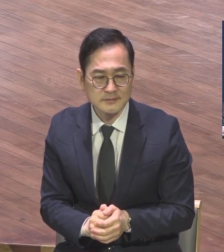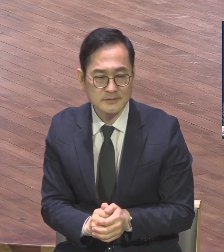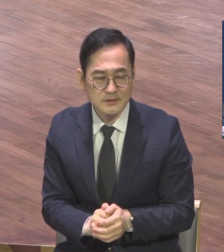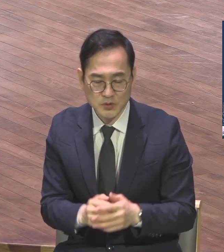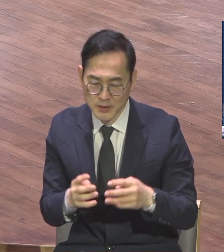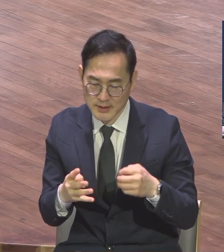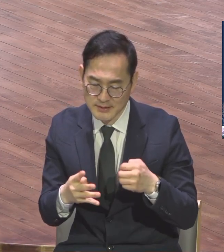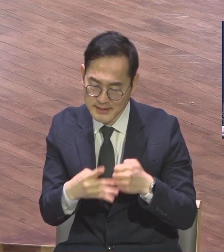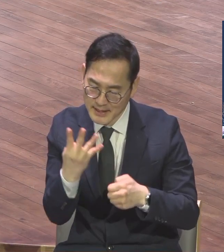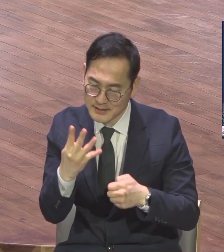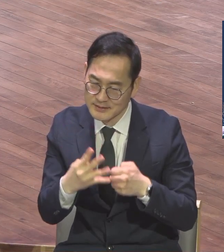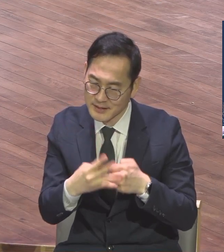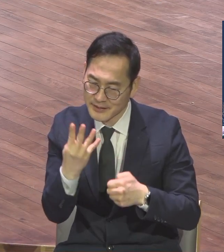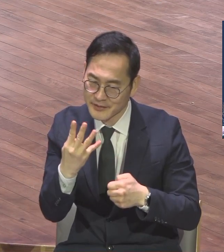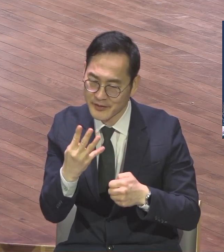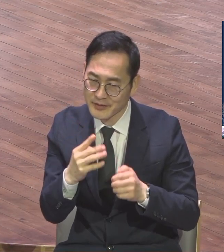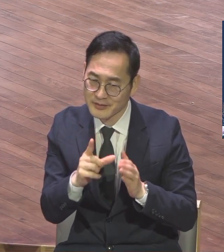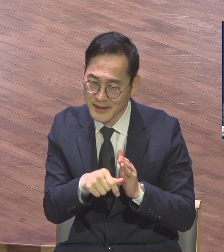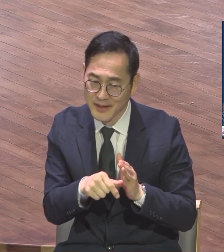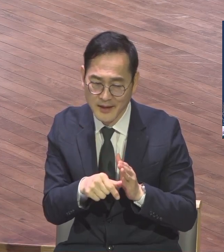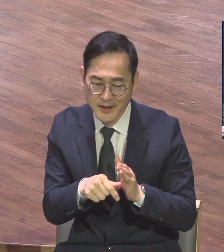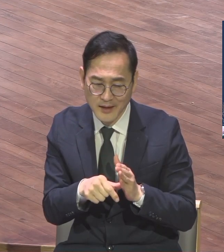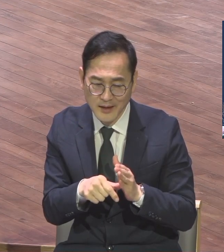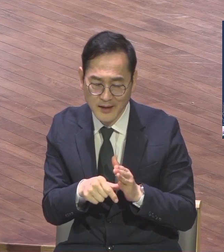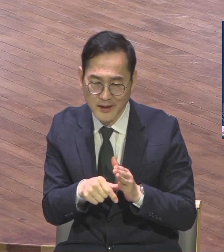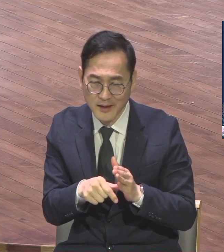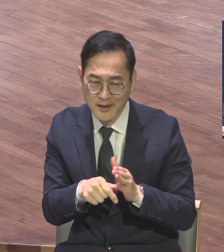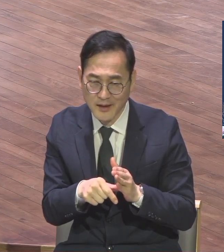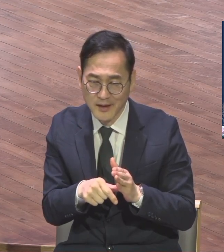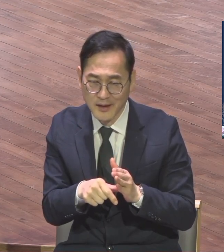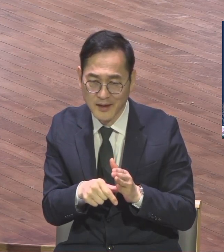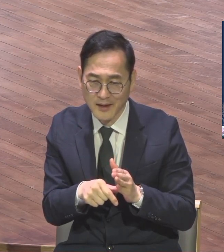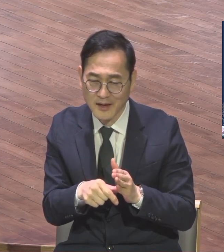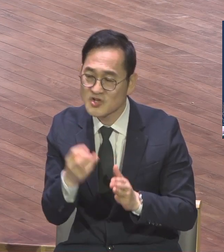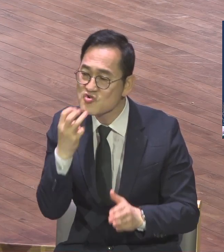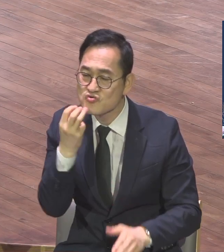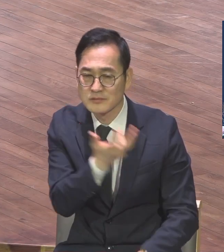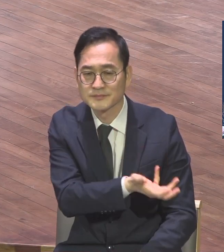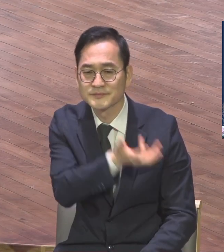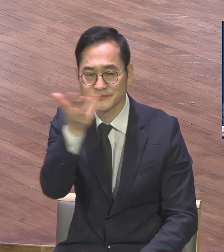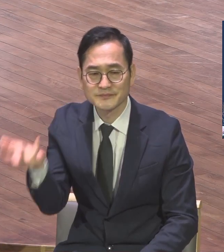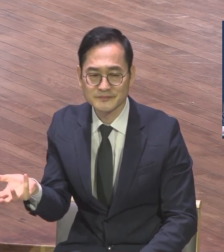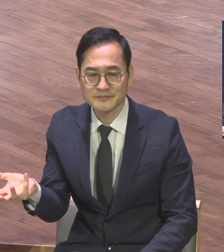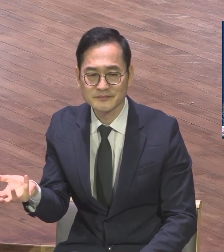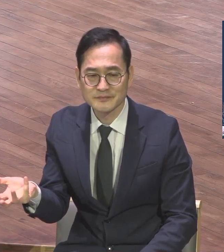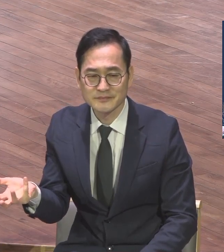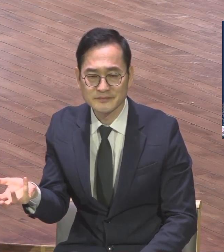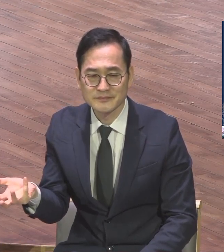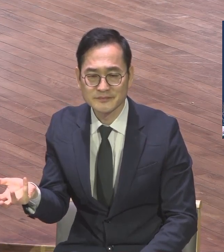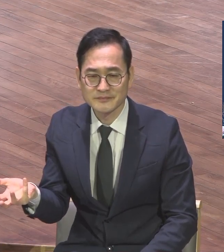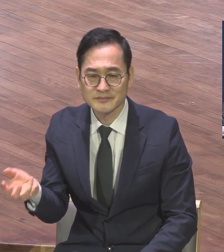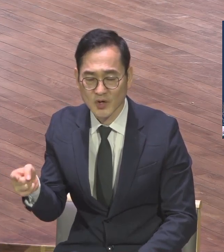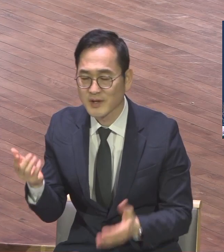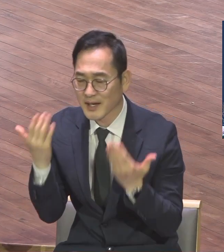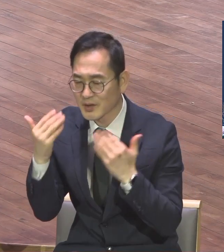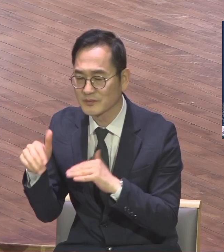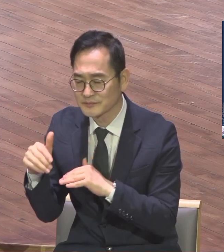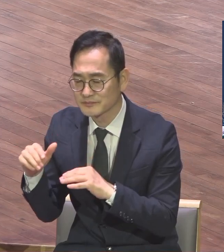초등학교 4학년 때 가족을 따라서 서울로 이사 와가지고 학창생활을